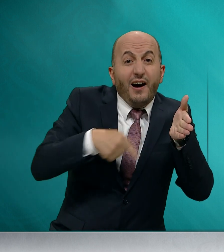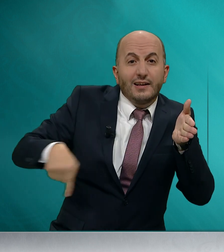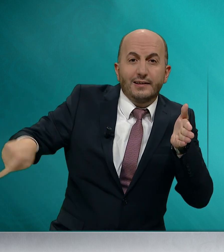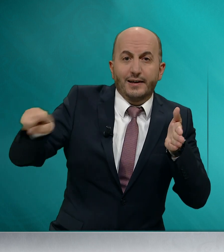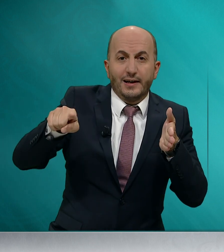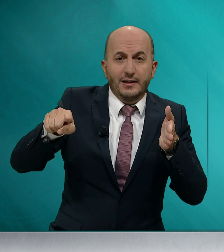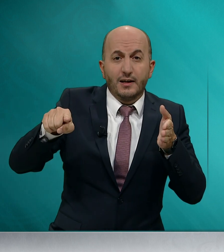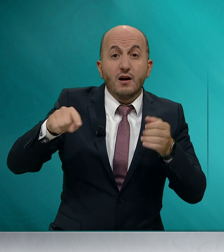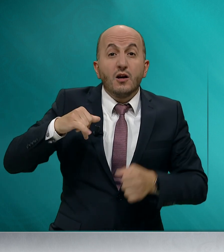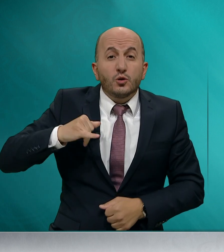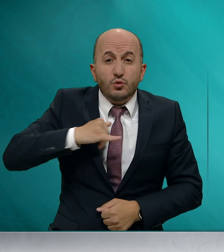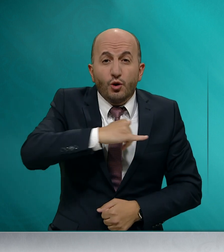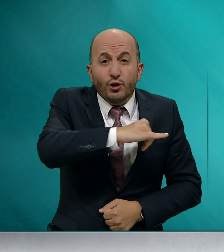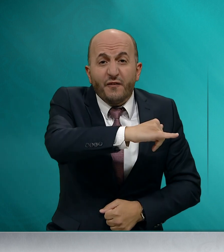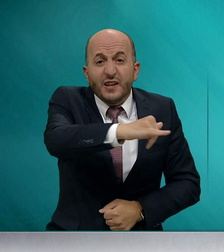hedef alanlara,